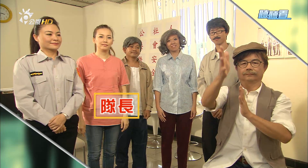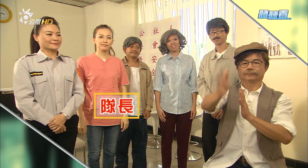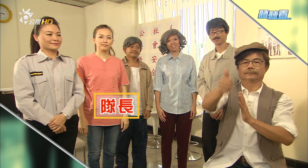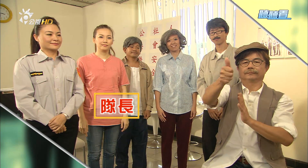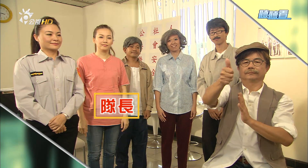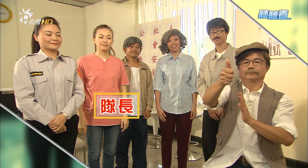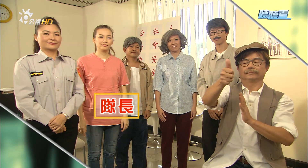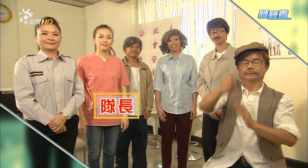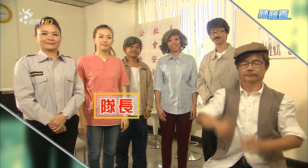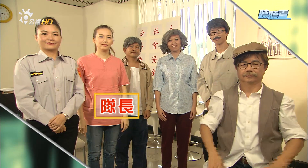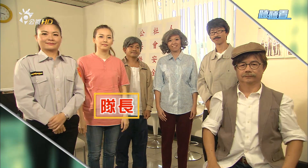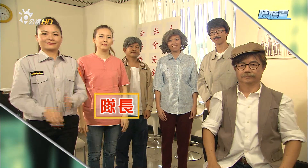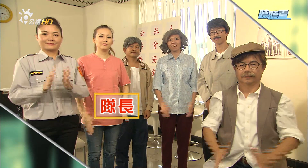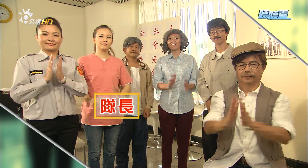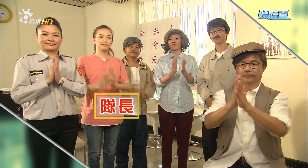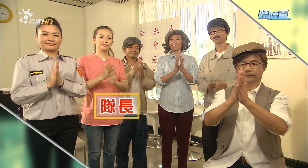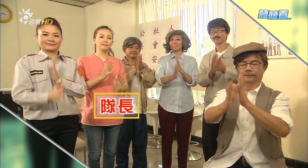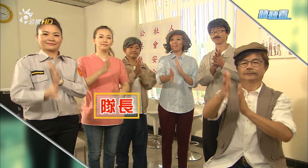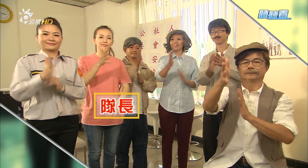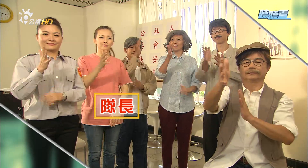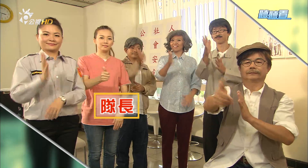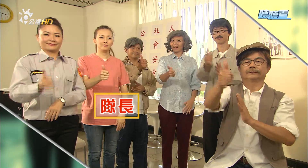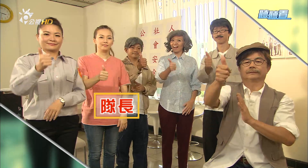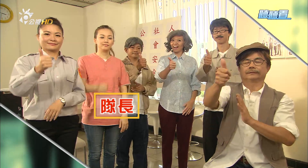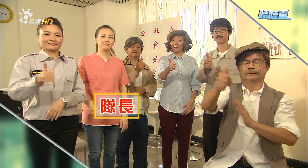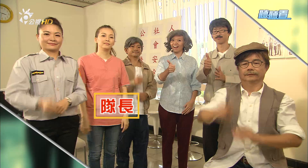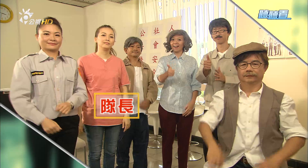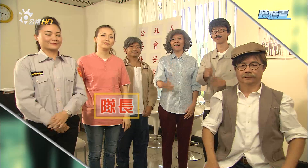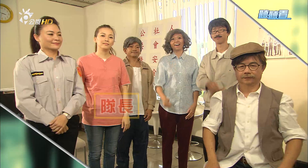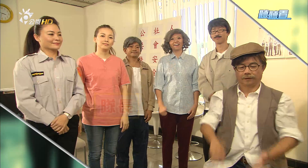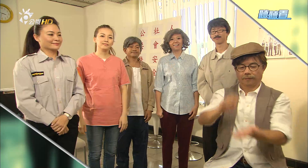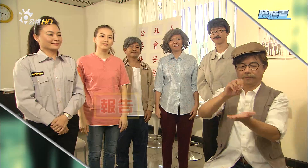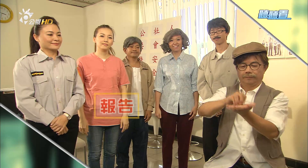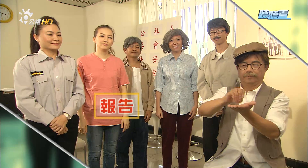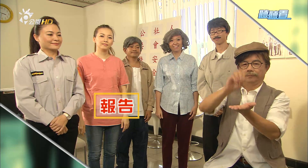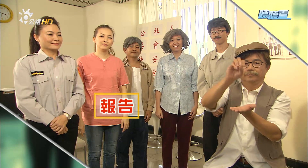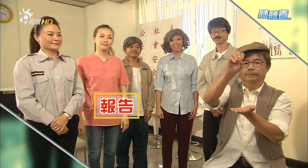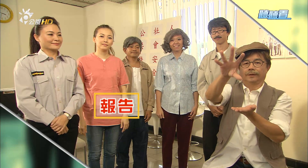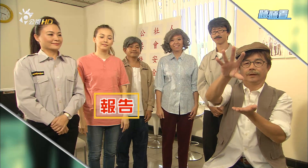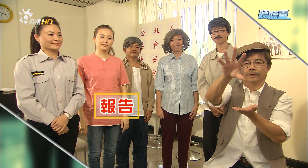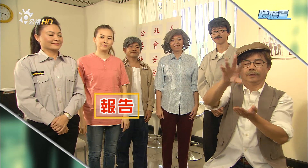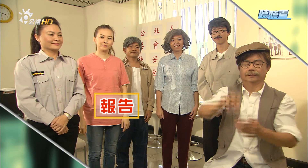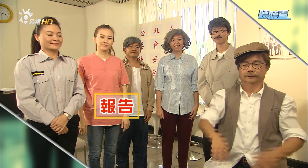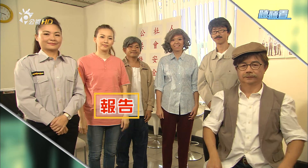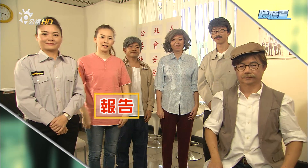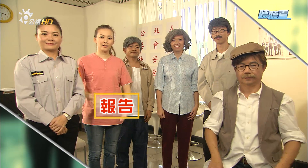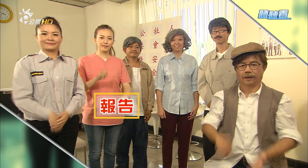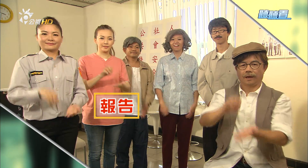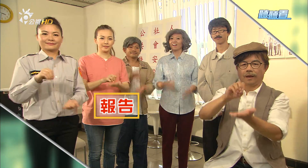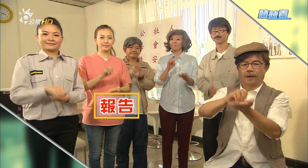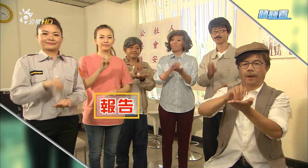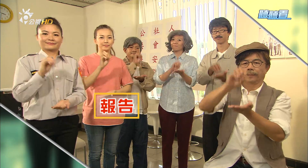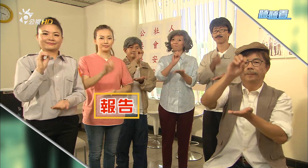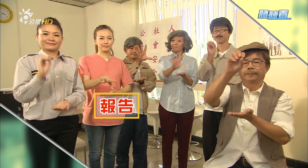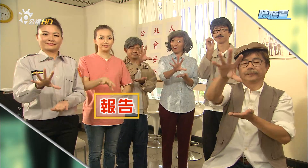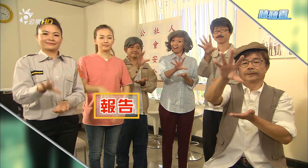队长 队长， 报告 报告，